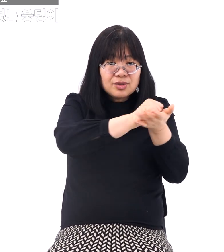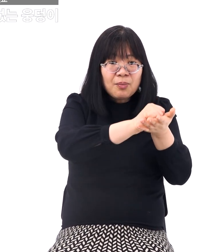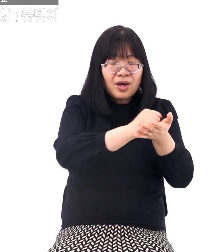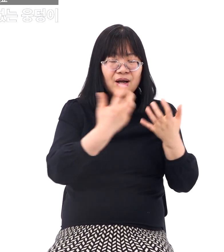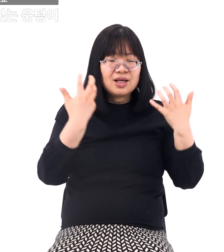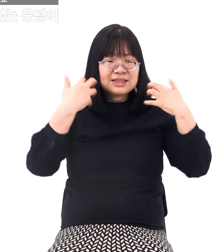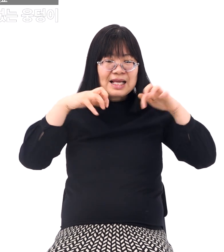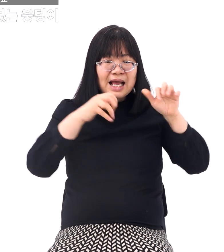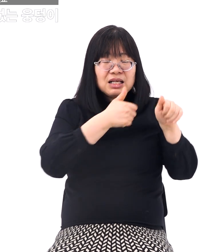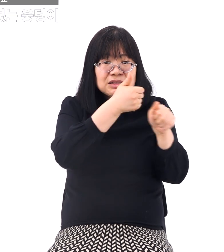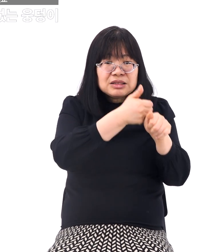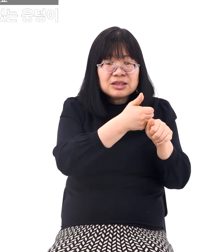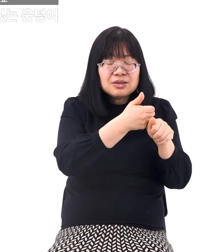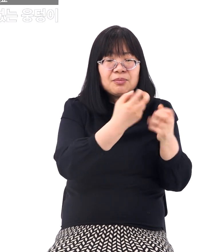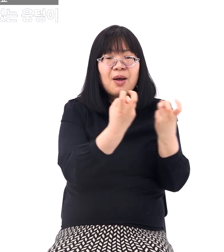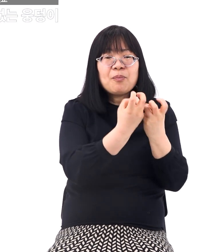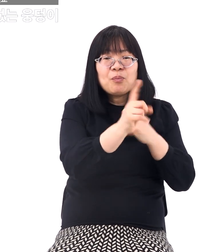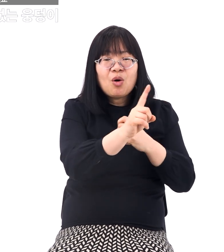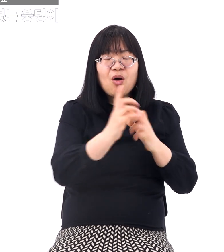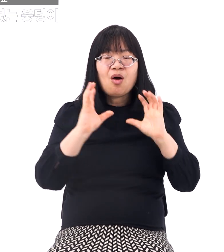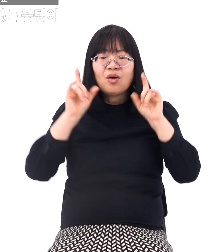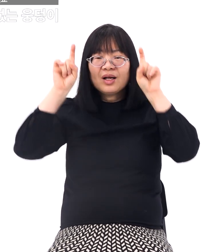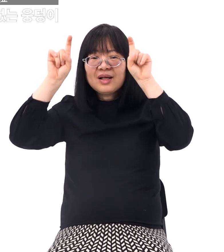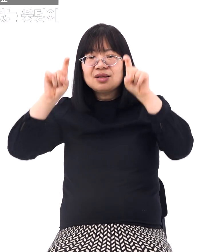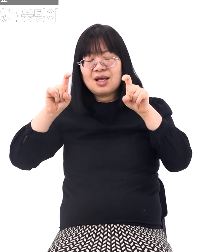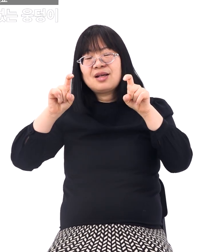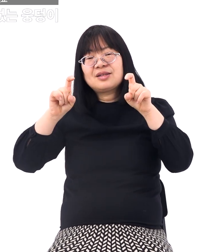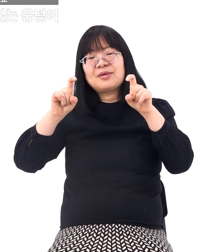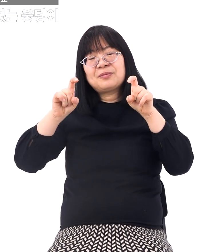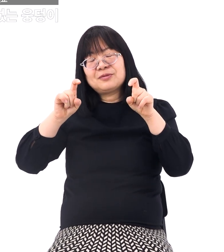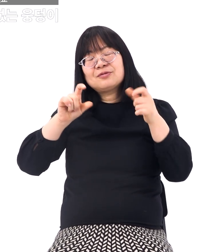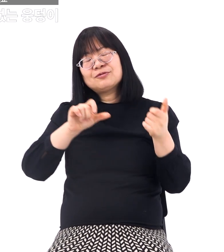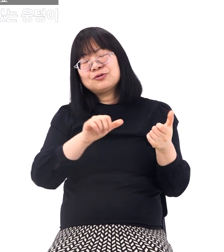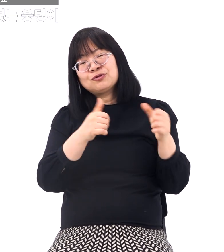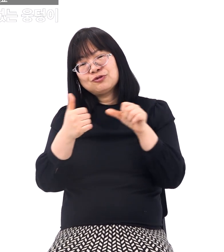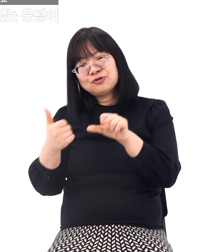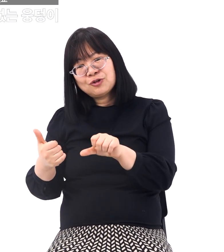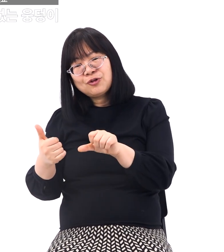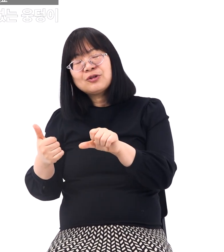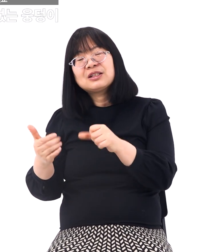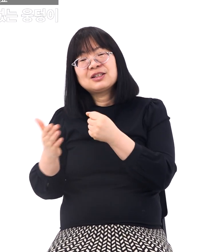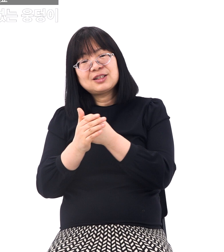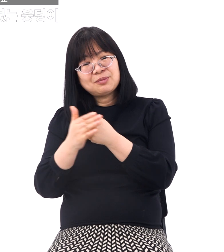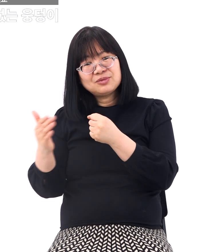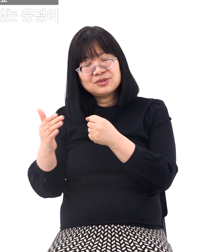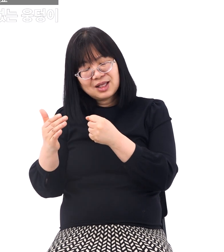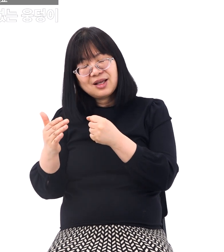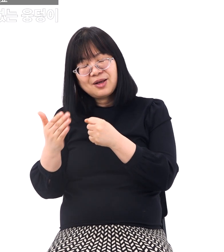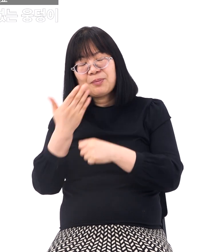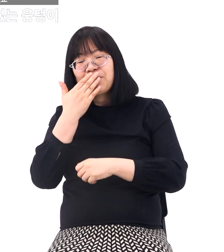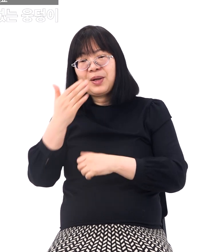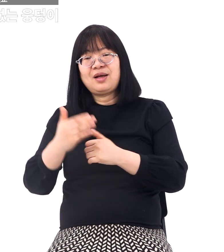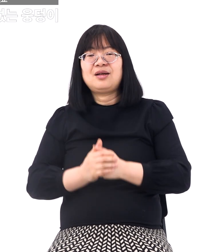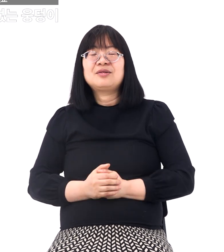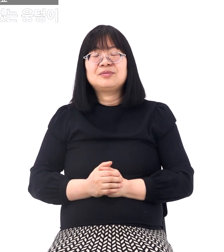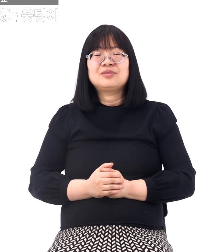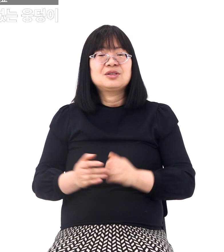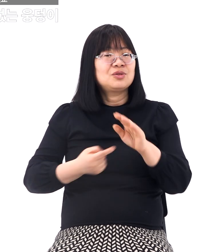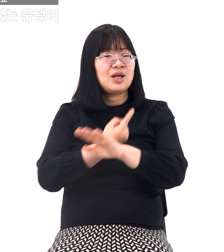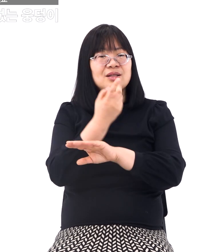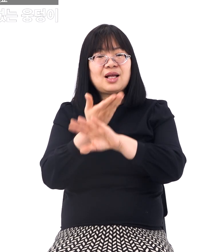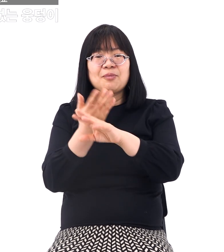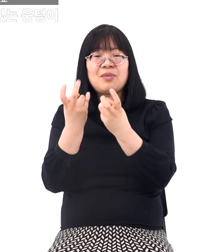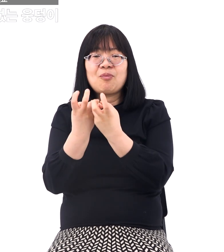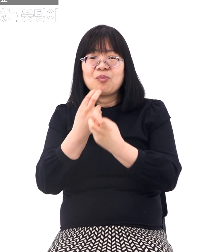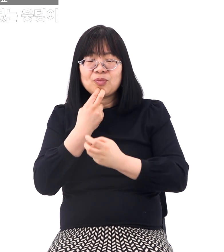사자의 승리는 어린 양의 죽임의 방식으로 밖에는 오지 않아요. 믿습니까? 그러니까